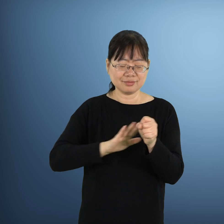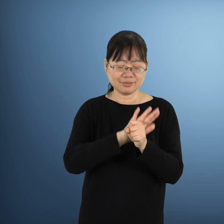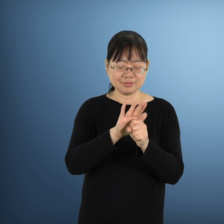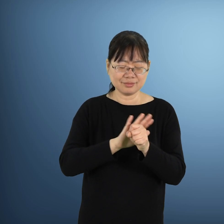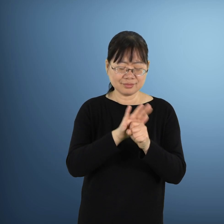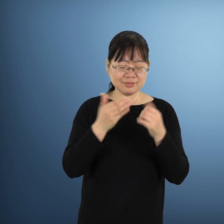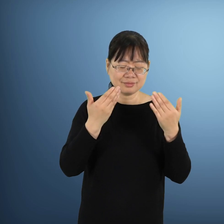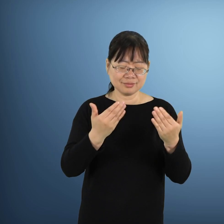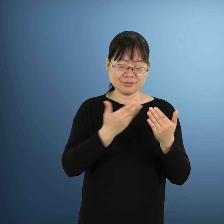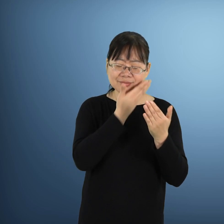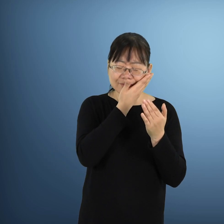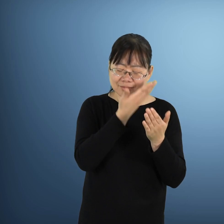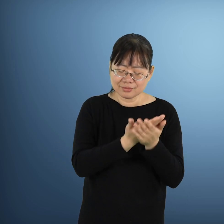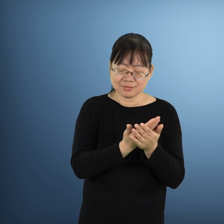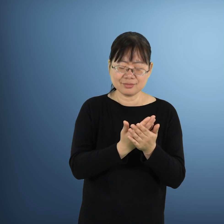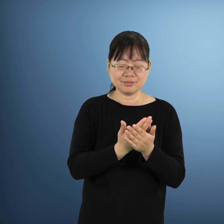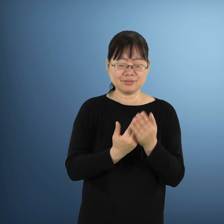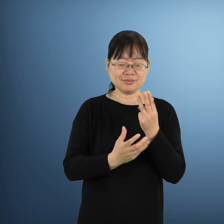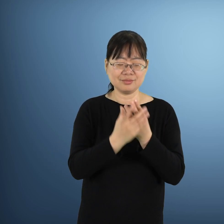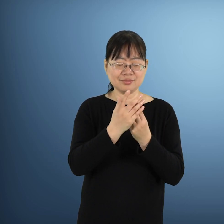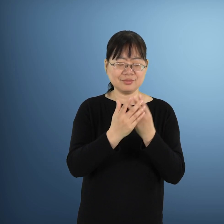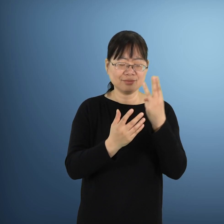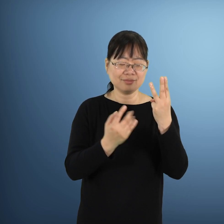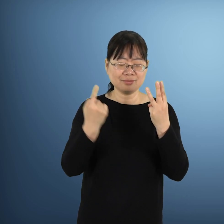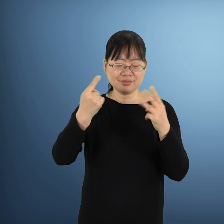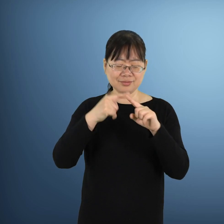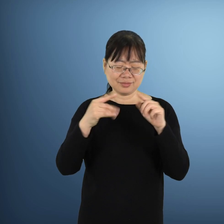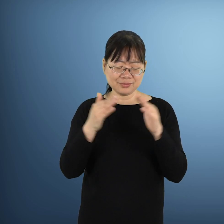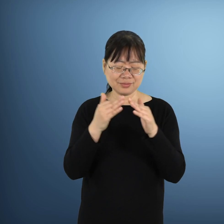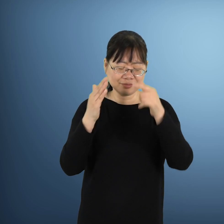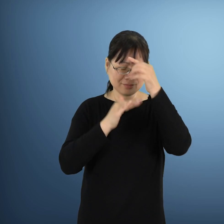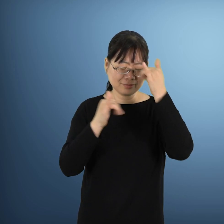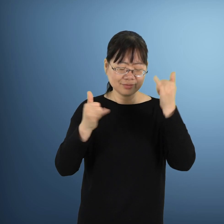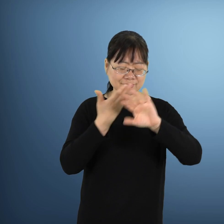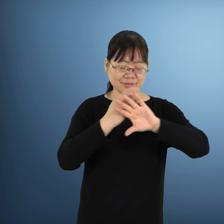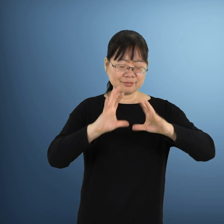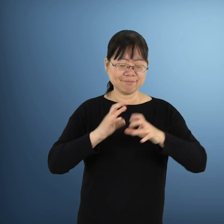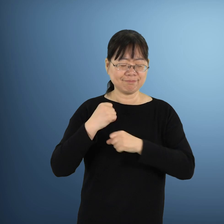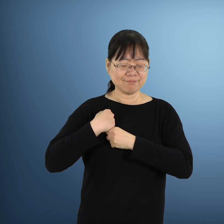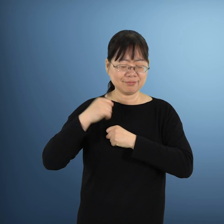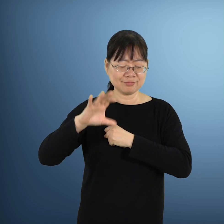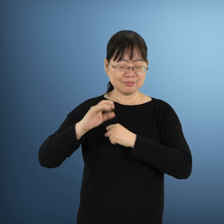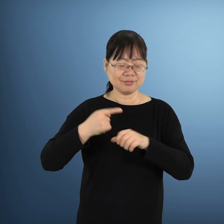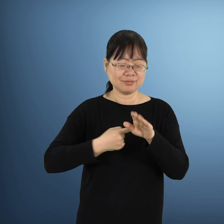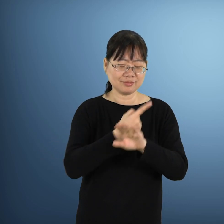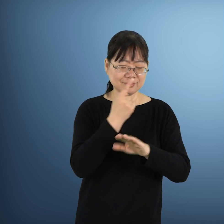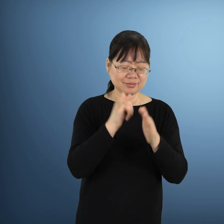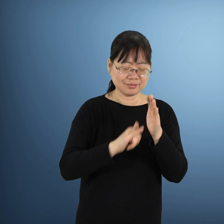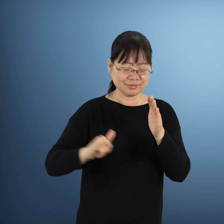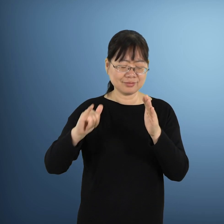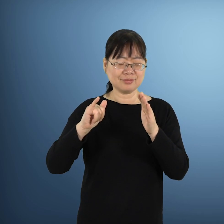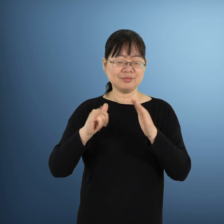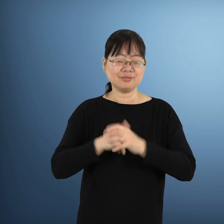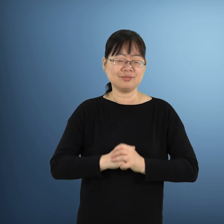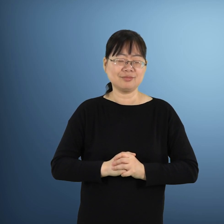사랑하는 우리 귀한 3일의 성도들, 해외 군에 출타 있는